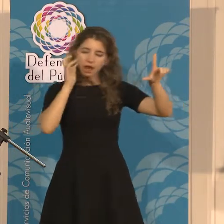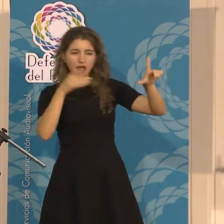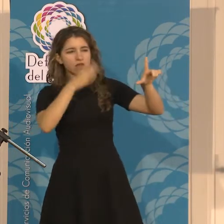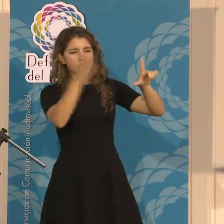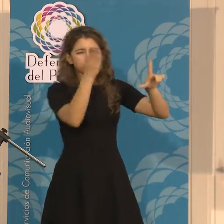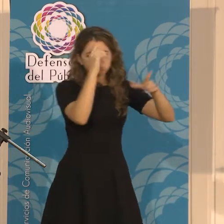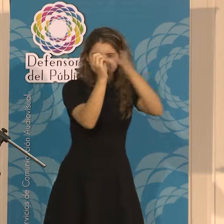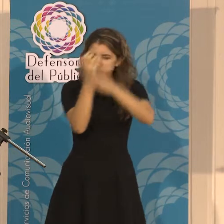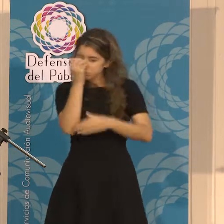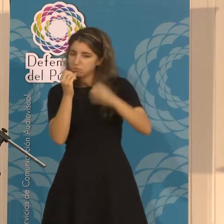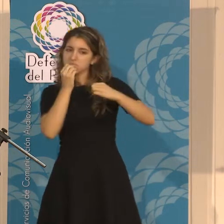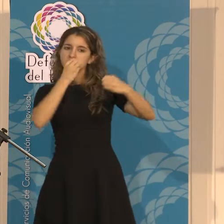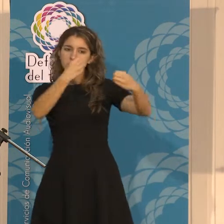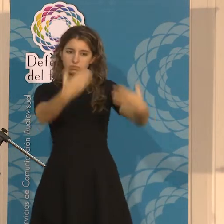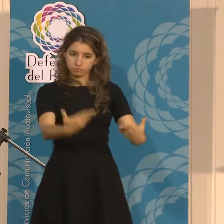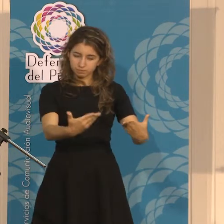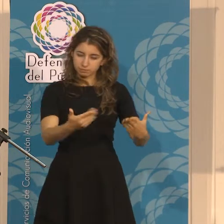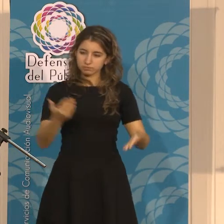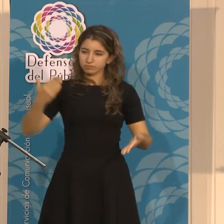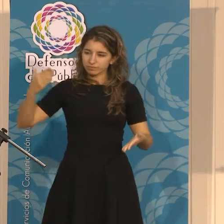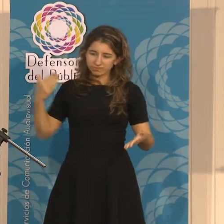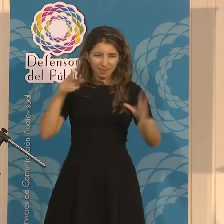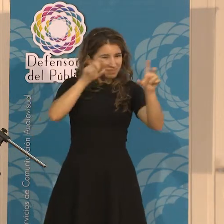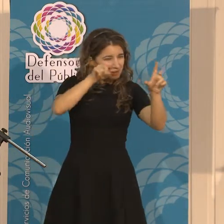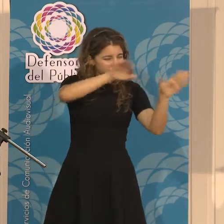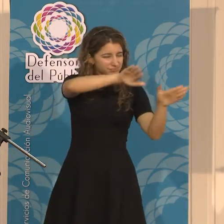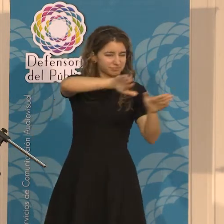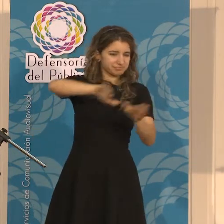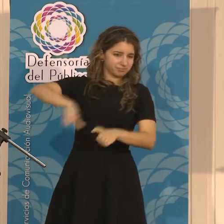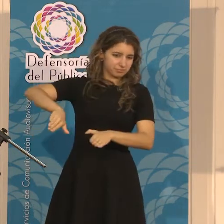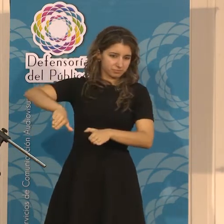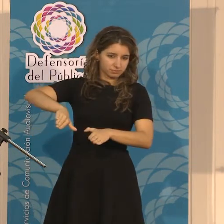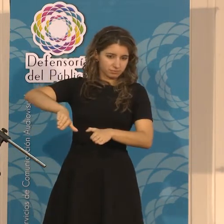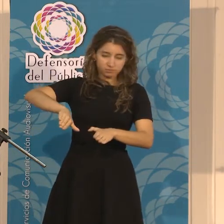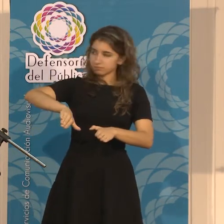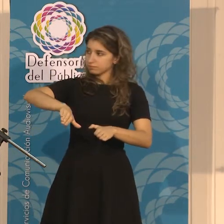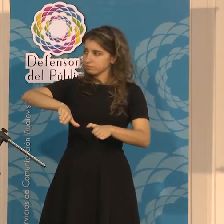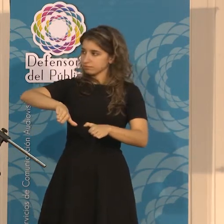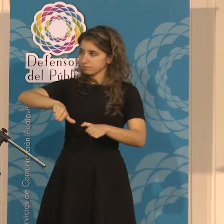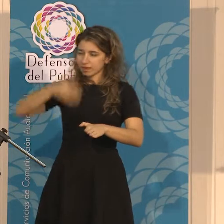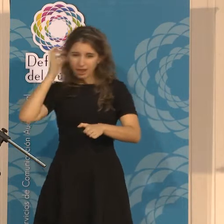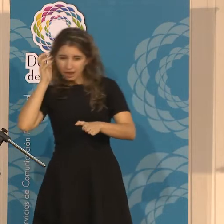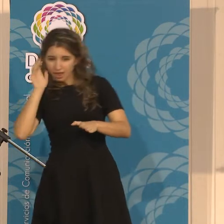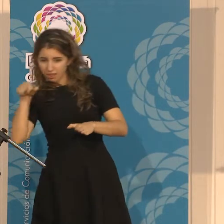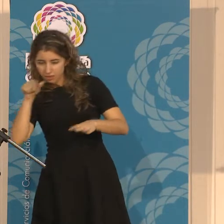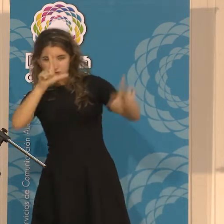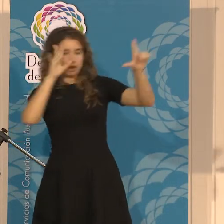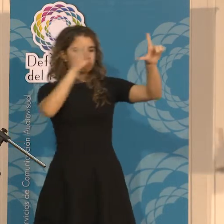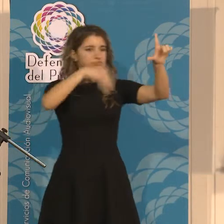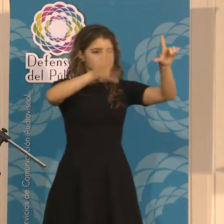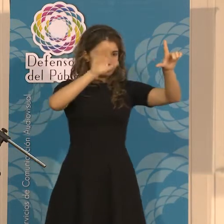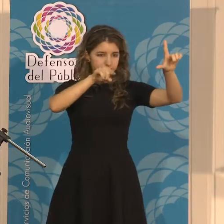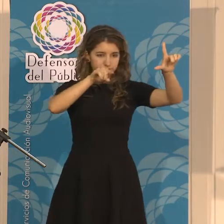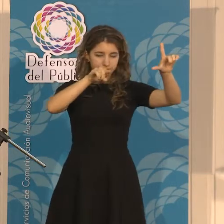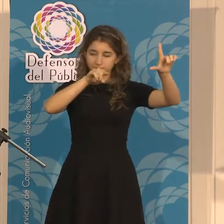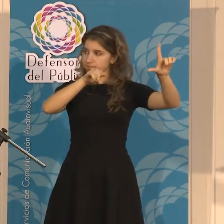radiofónico que hasta ahora ha sido constantemente relegado en comparación al ámbito audiovisual irónicamente quizás porque